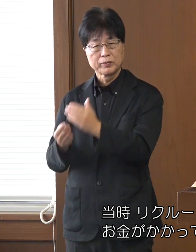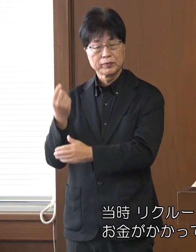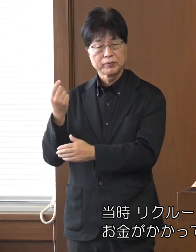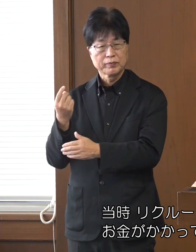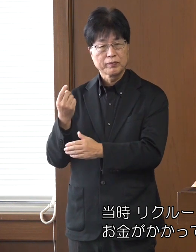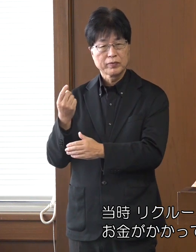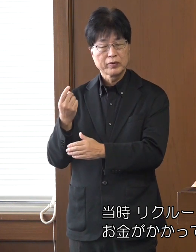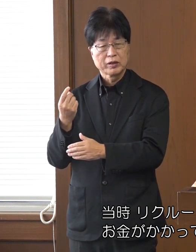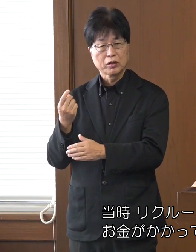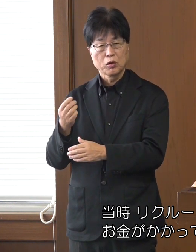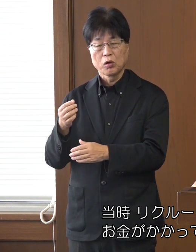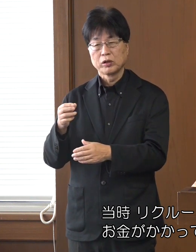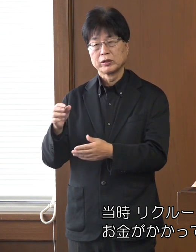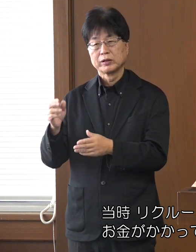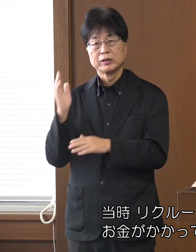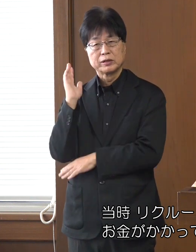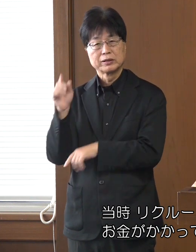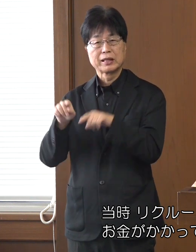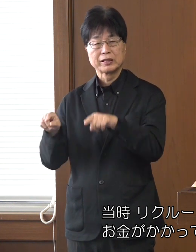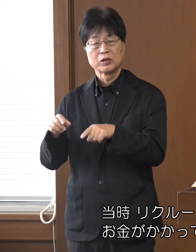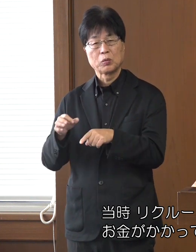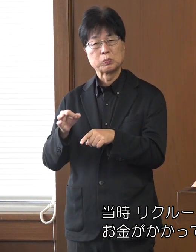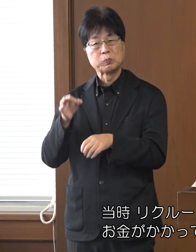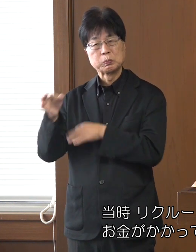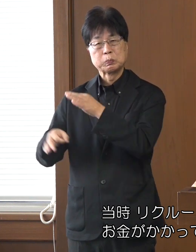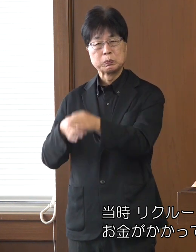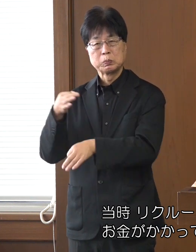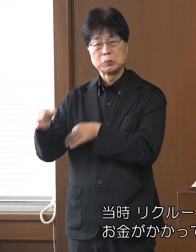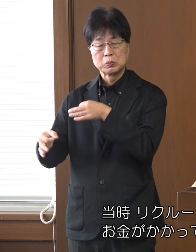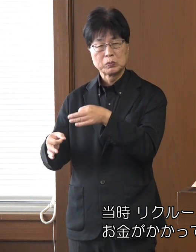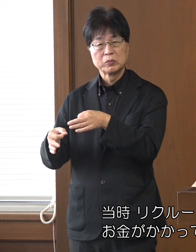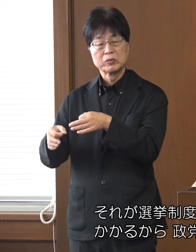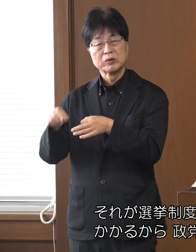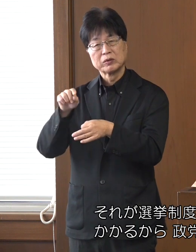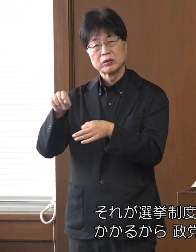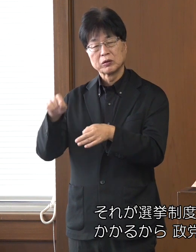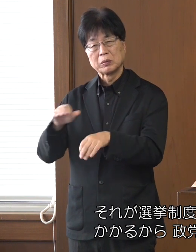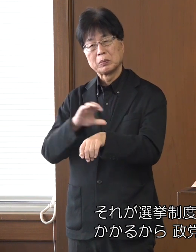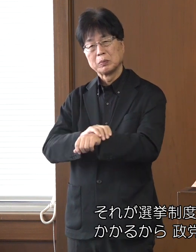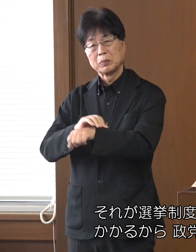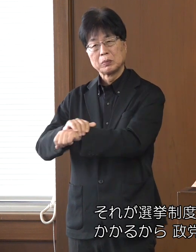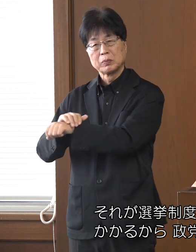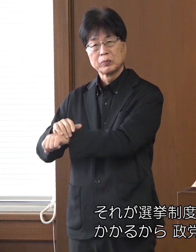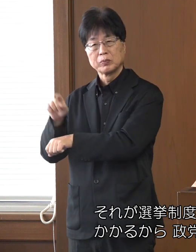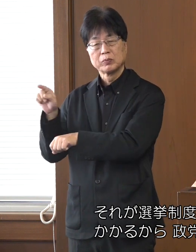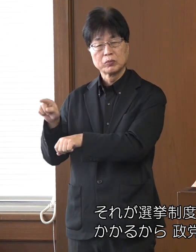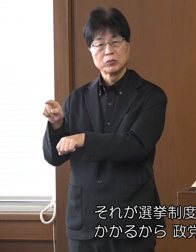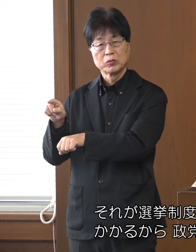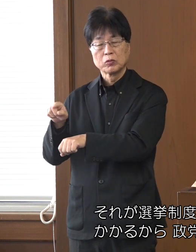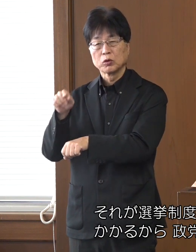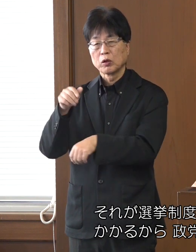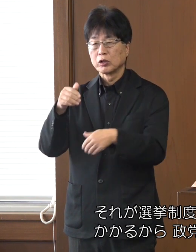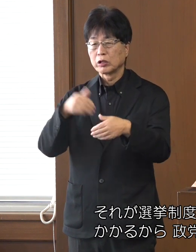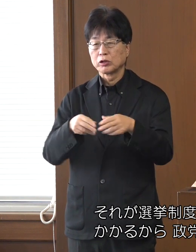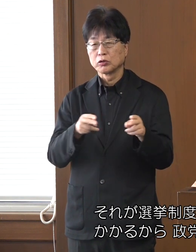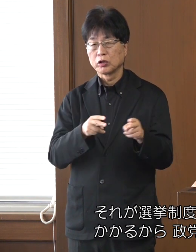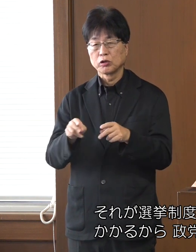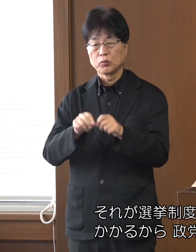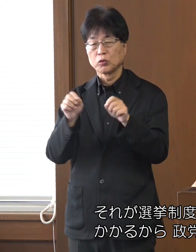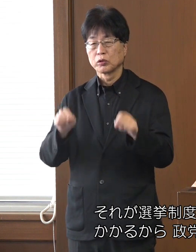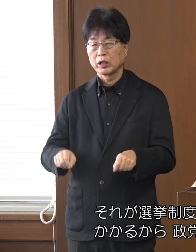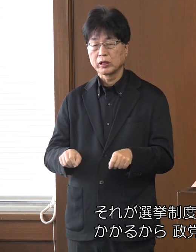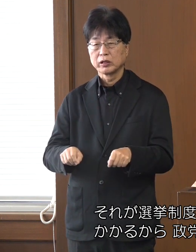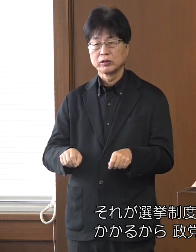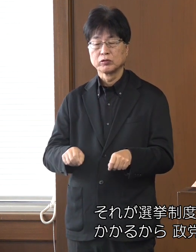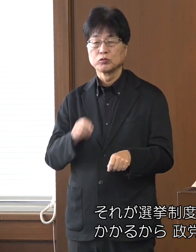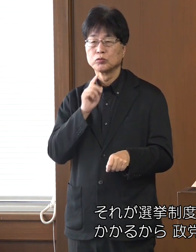お金がかかっていて、まあ、いろんな人が問題になって、それが選挙制度の問題があって、でお金が